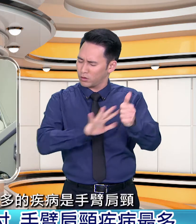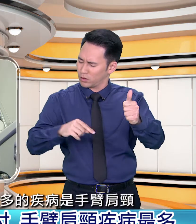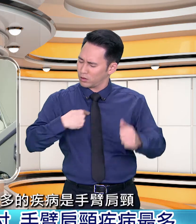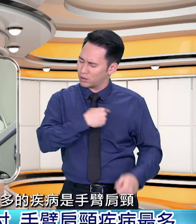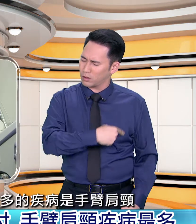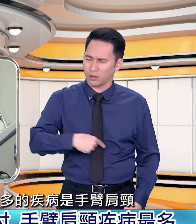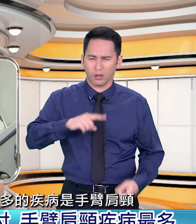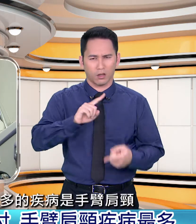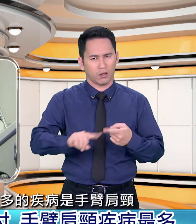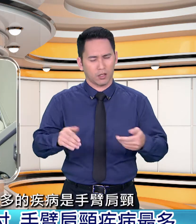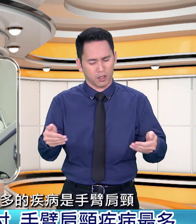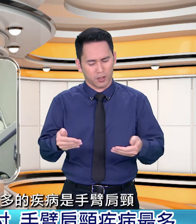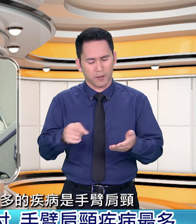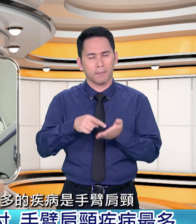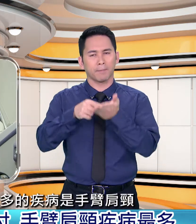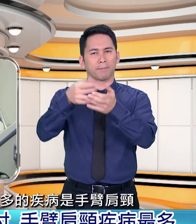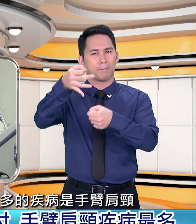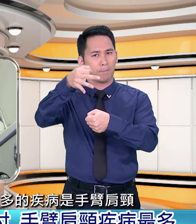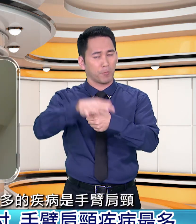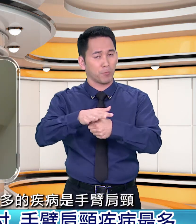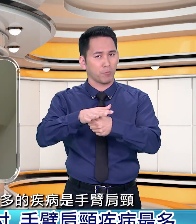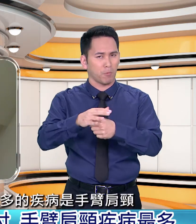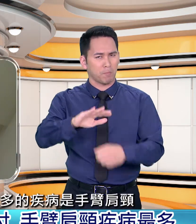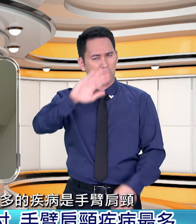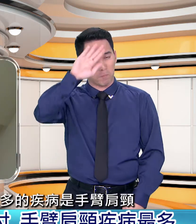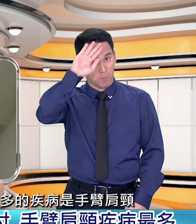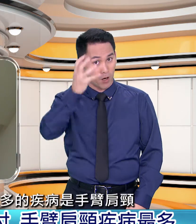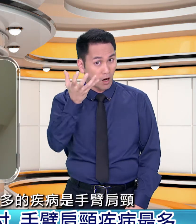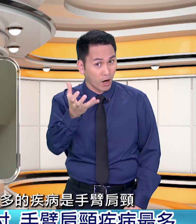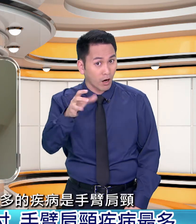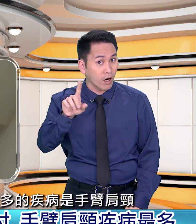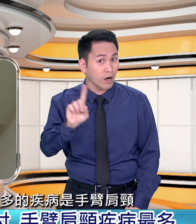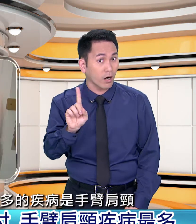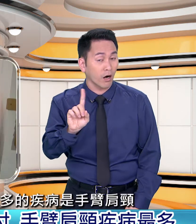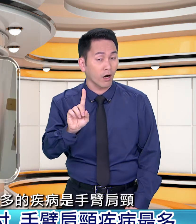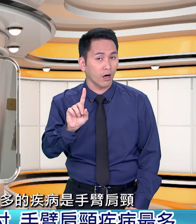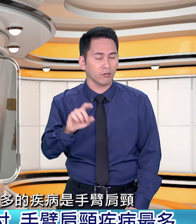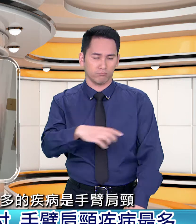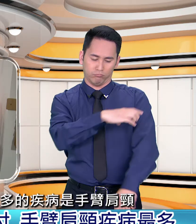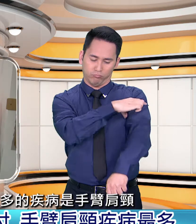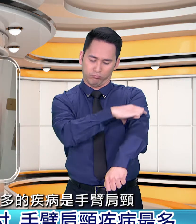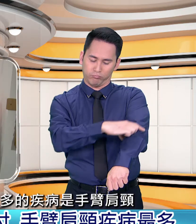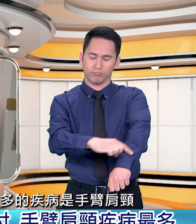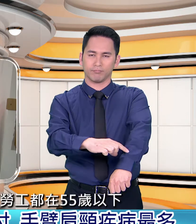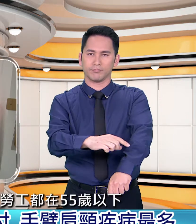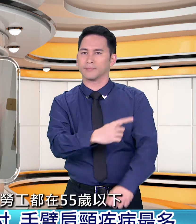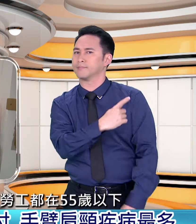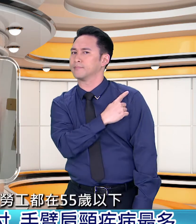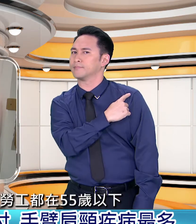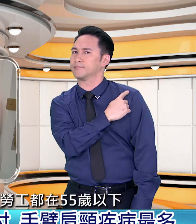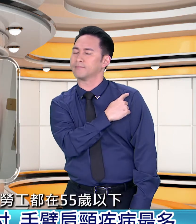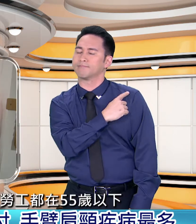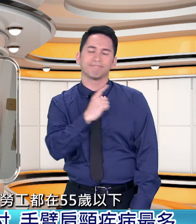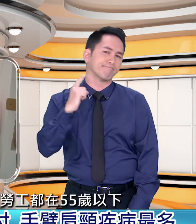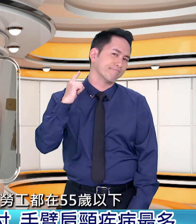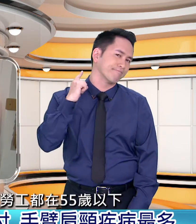给付最多的疾病是手臂肩颈，而且这当中